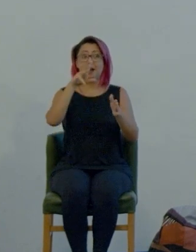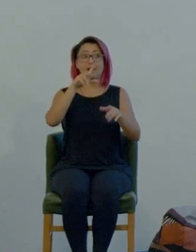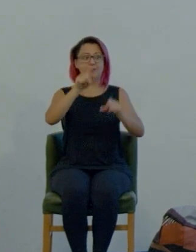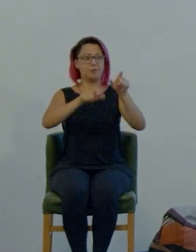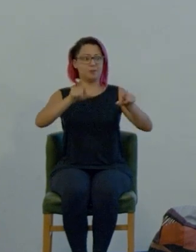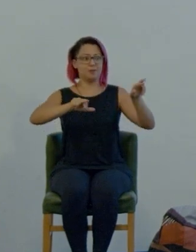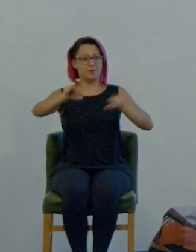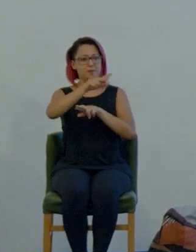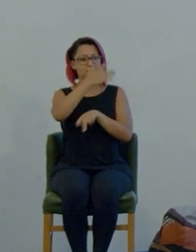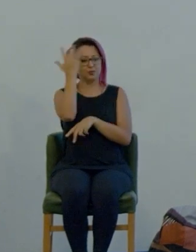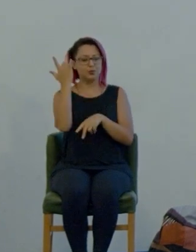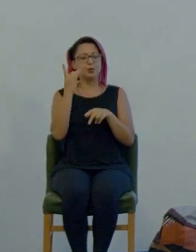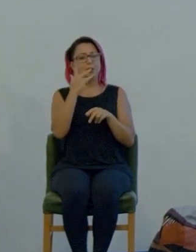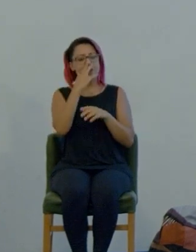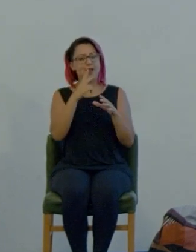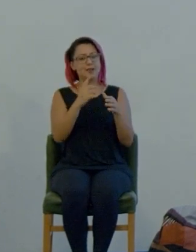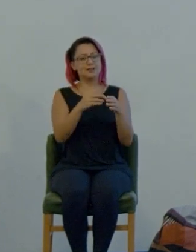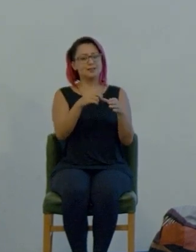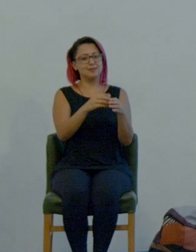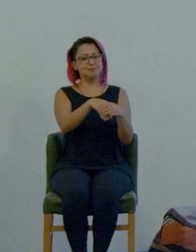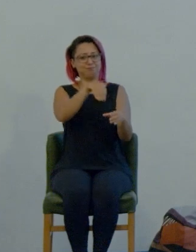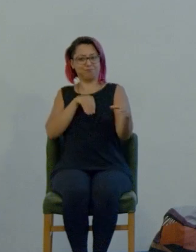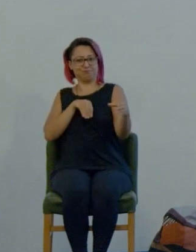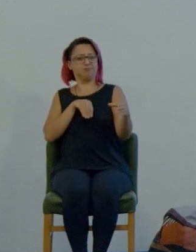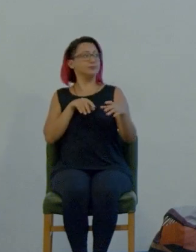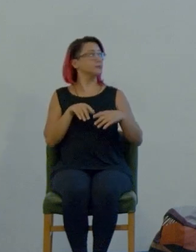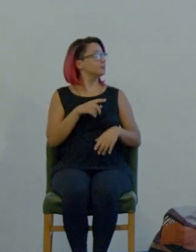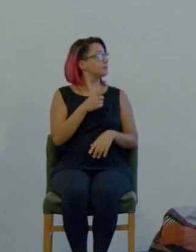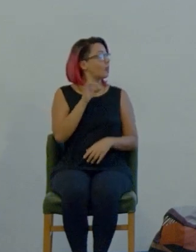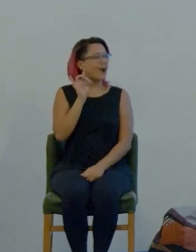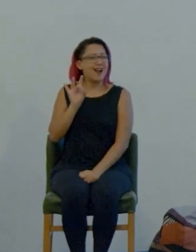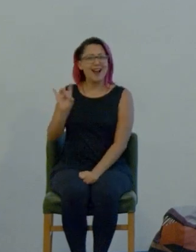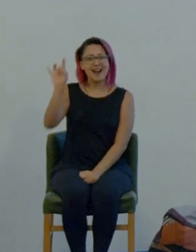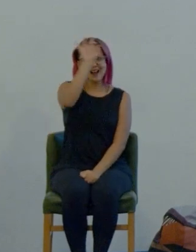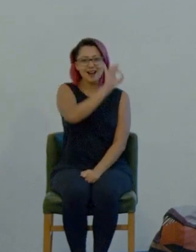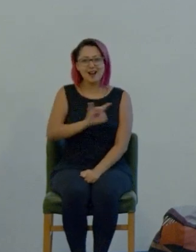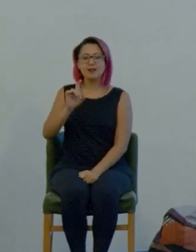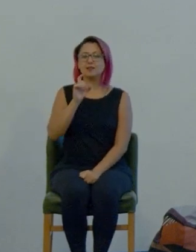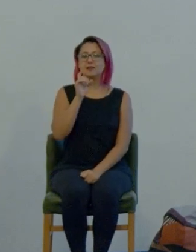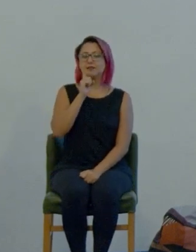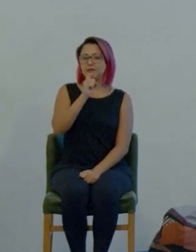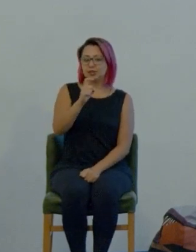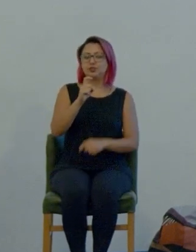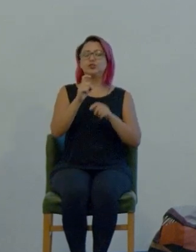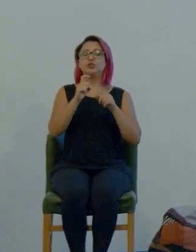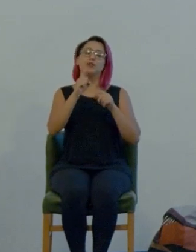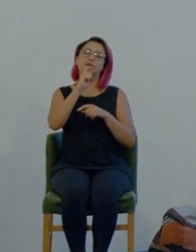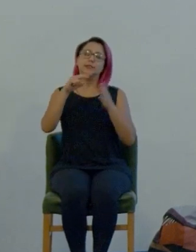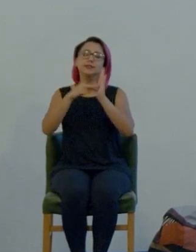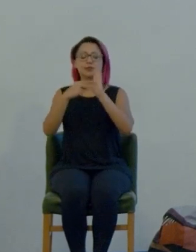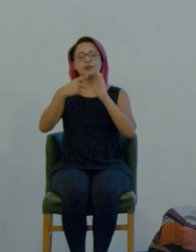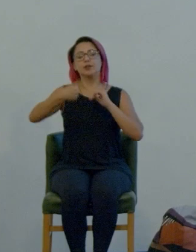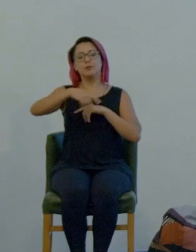ponto que vocês estão vendo aqui corresponde a um local de presença de povos indígenas em isolamento. Em verde aqui no Brasil, em laranja